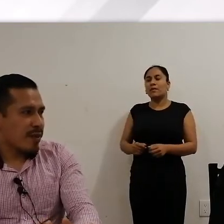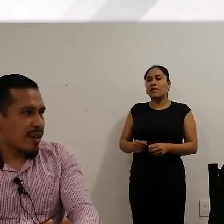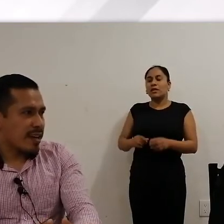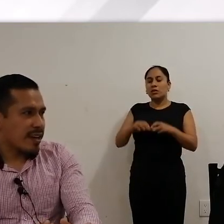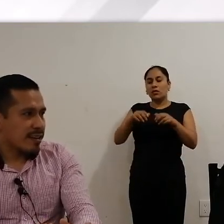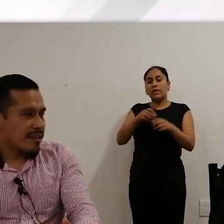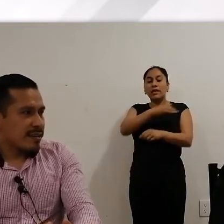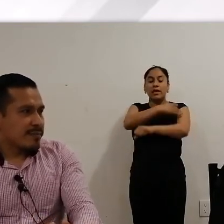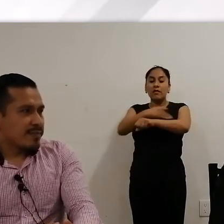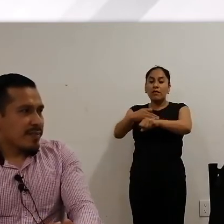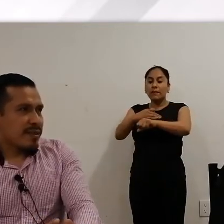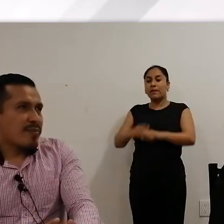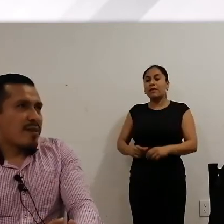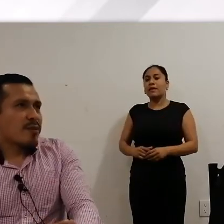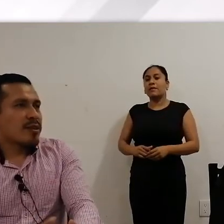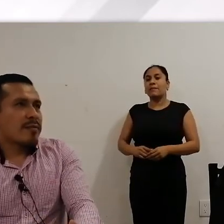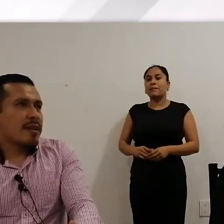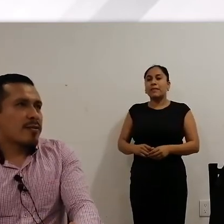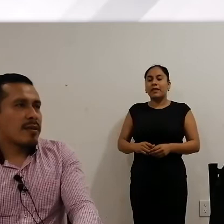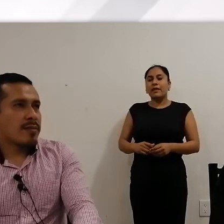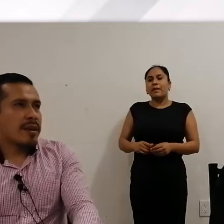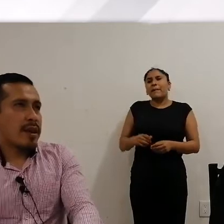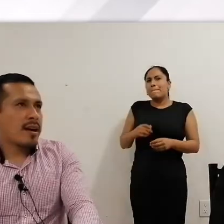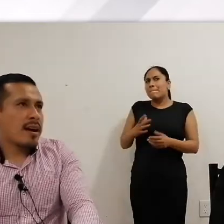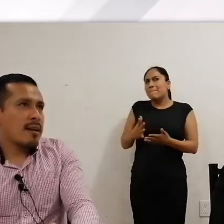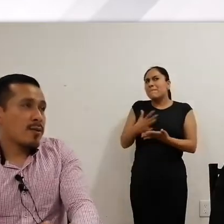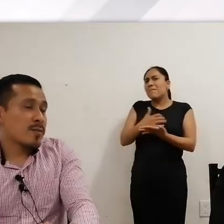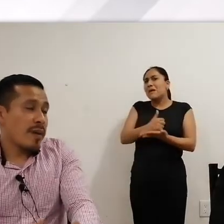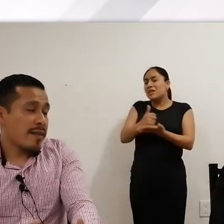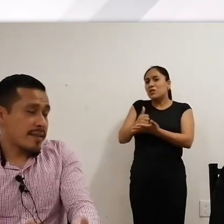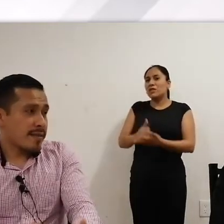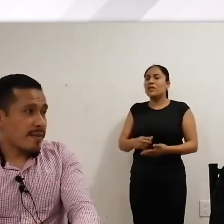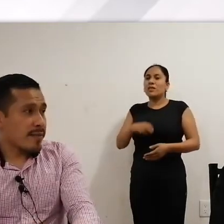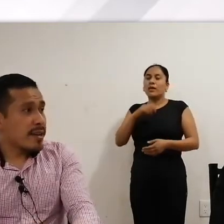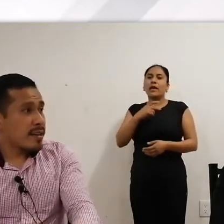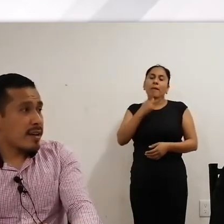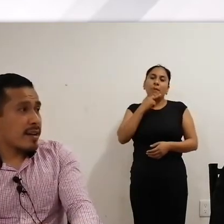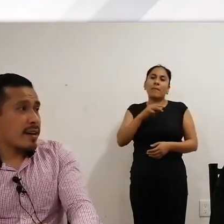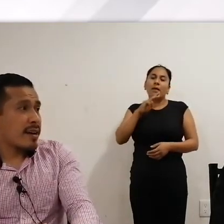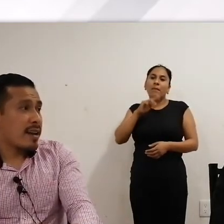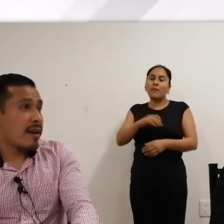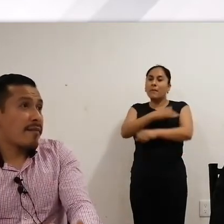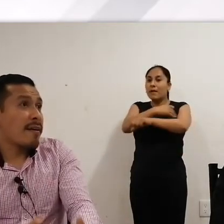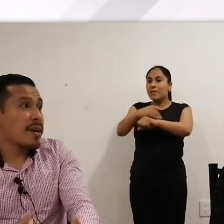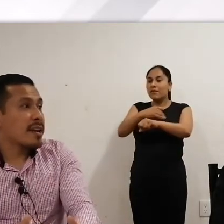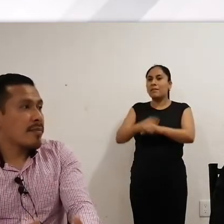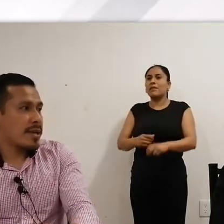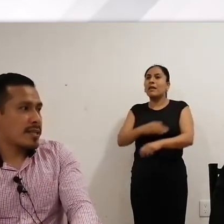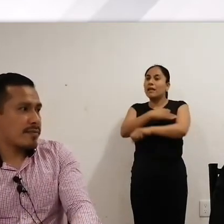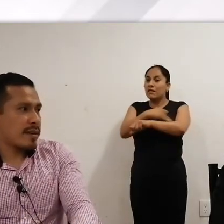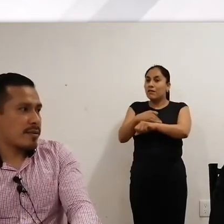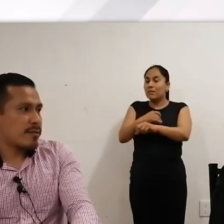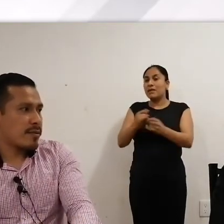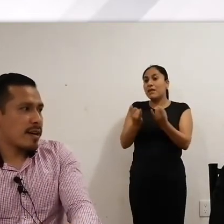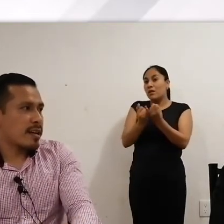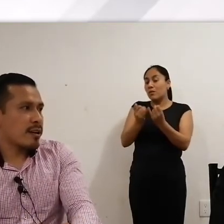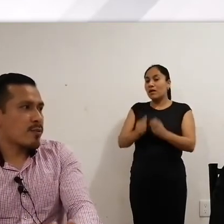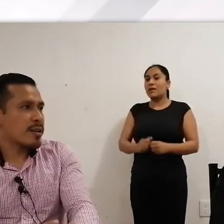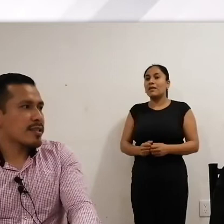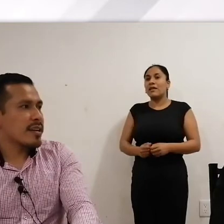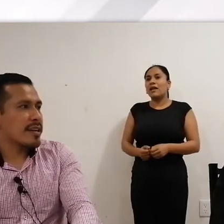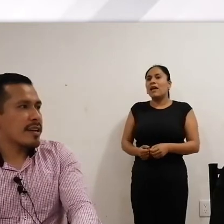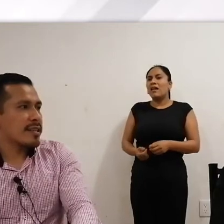núcleo familiar. Va motivando también a los padres de familia, a la familia misma, ¿no?